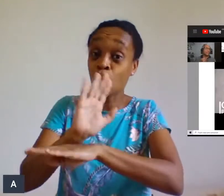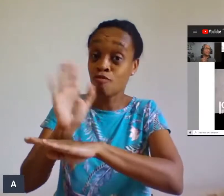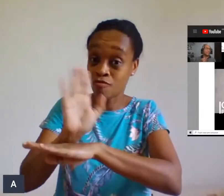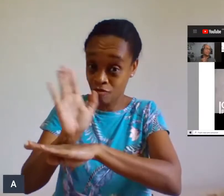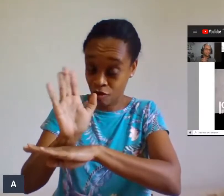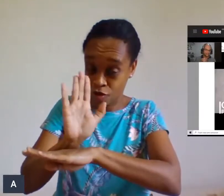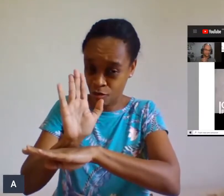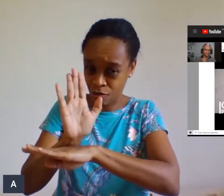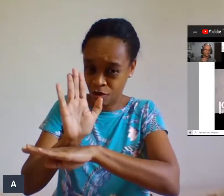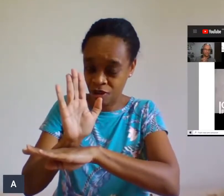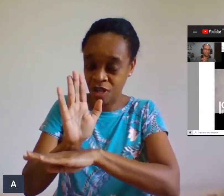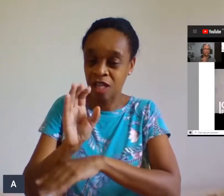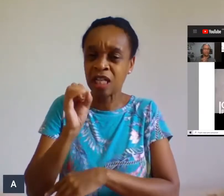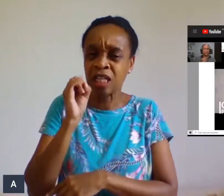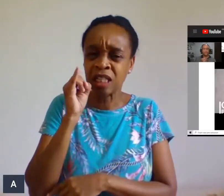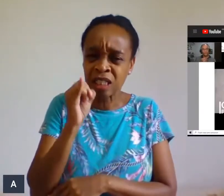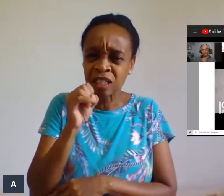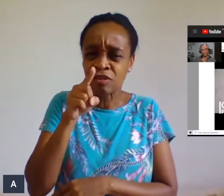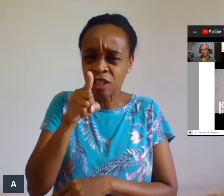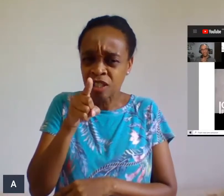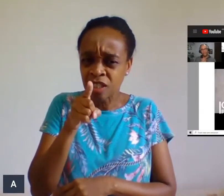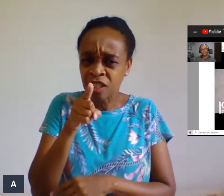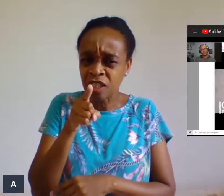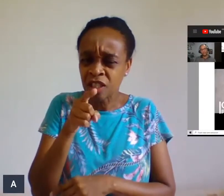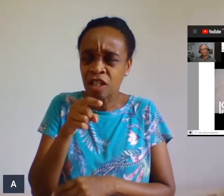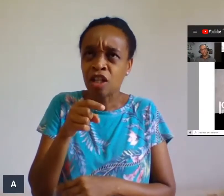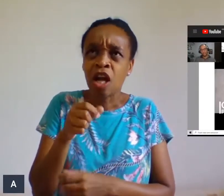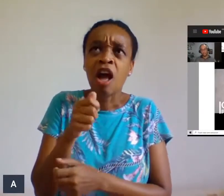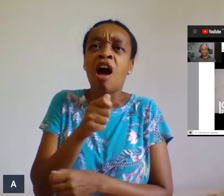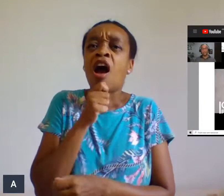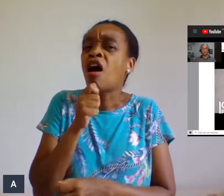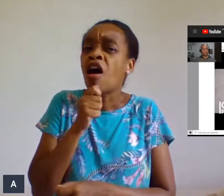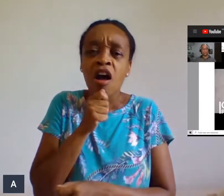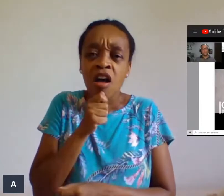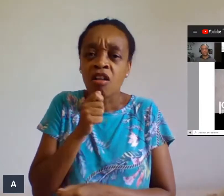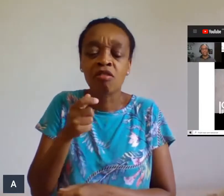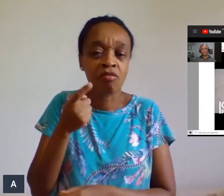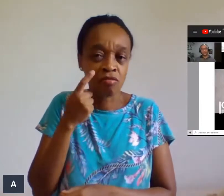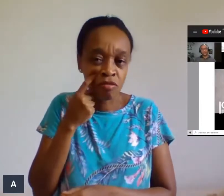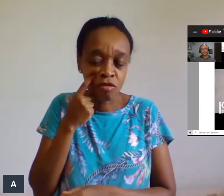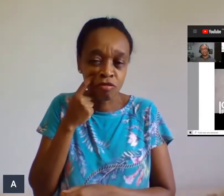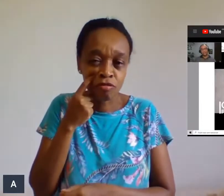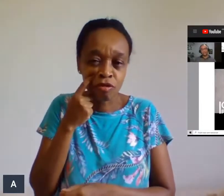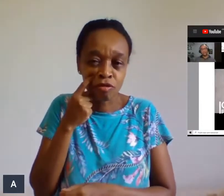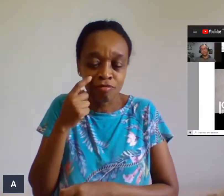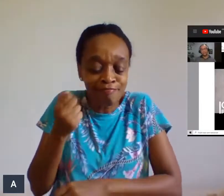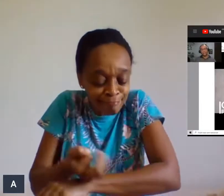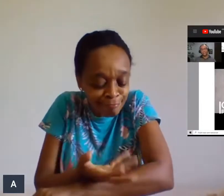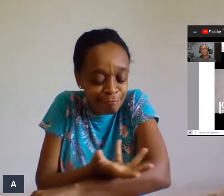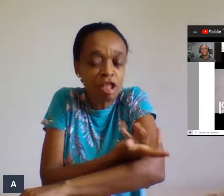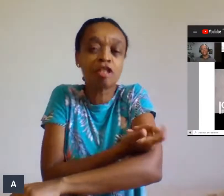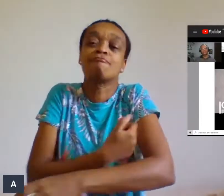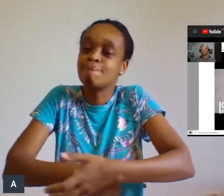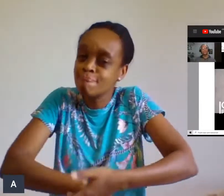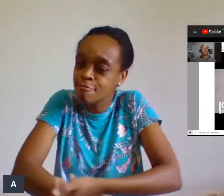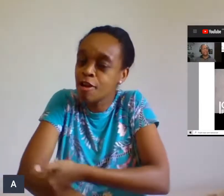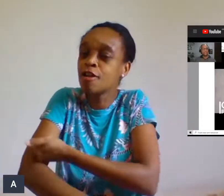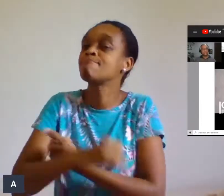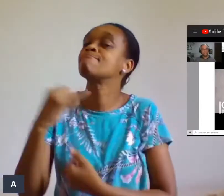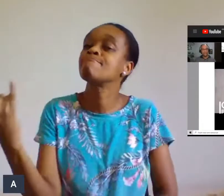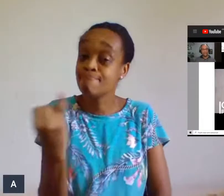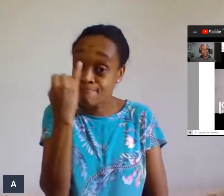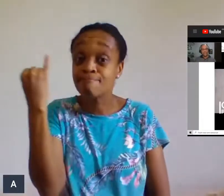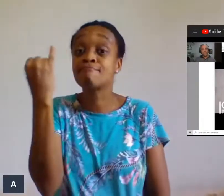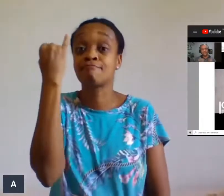esse filme, assista. É um filme forte, é um filme que causa emoções, mas é um filme importantíssimo para a